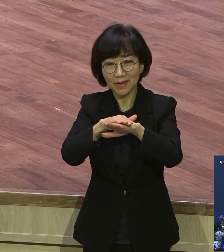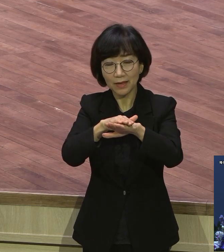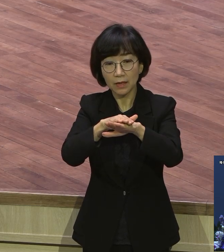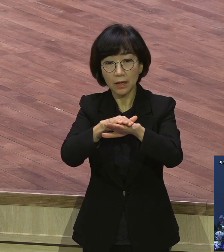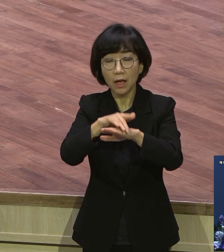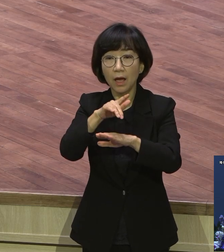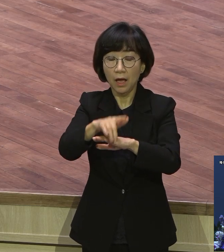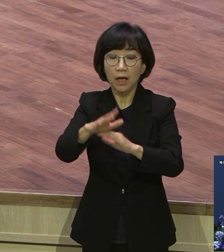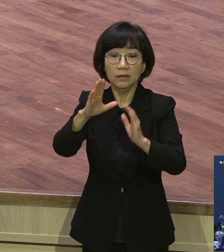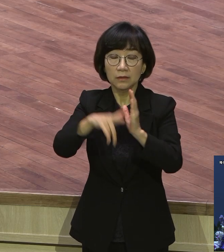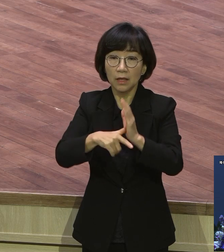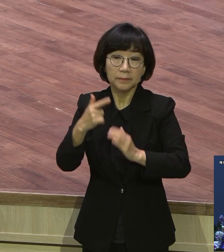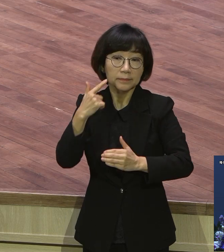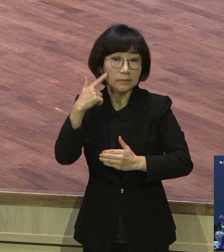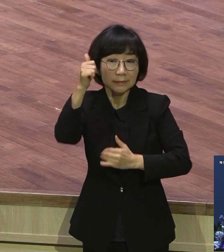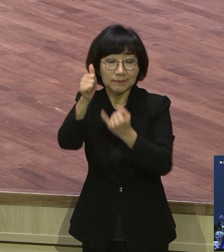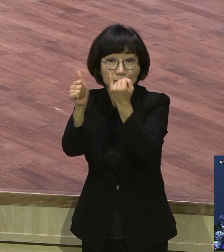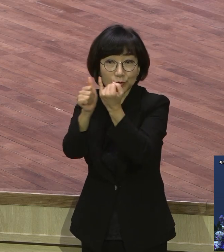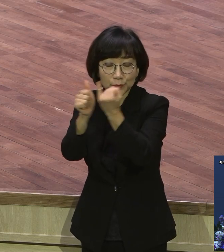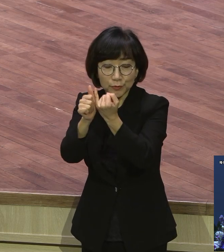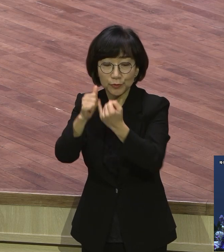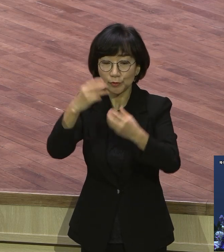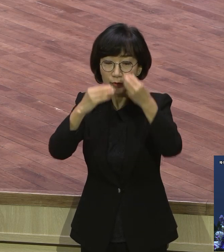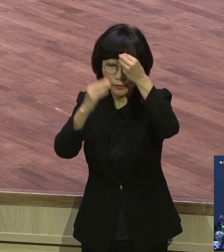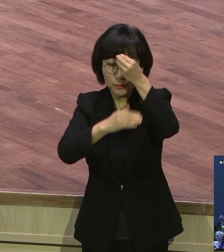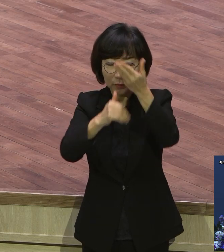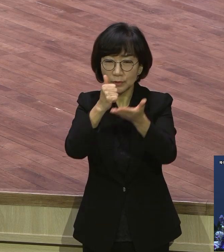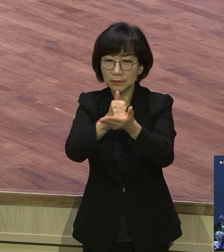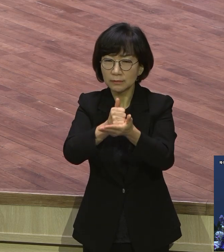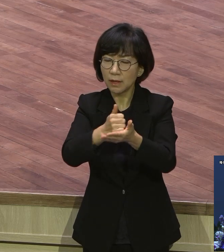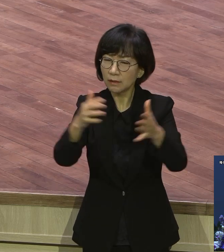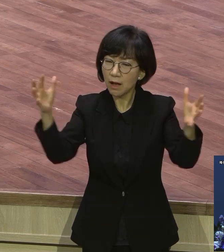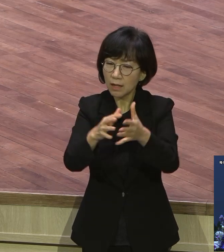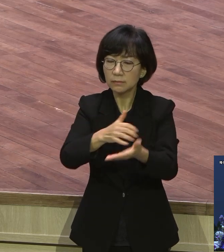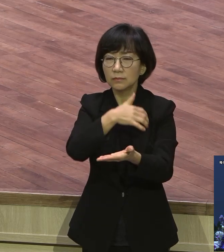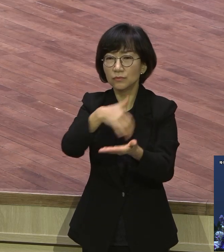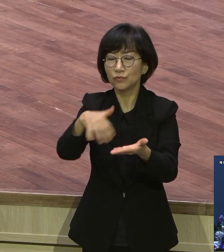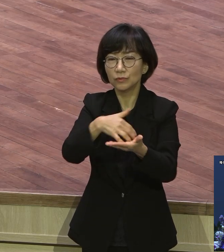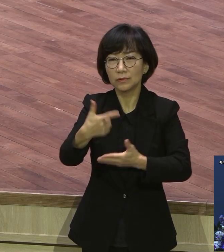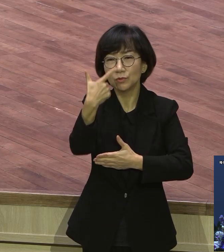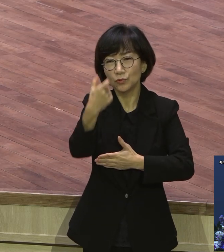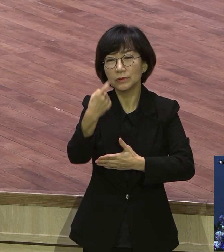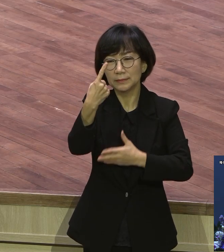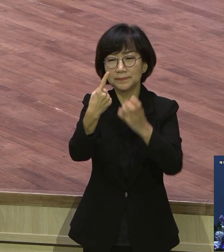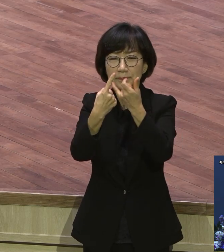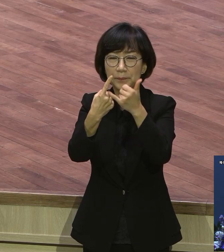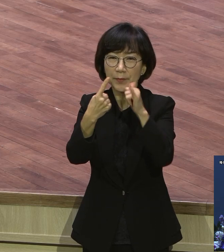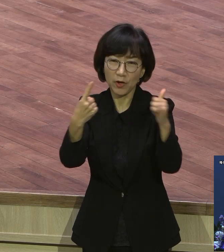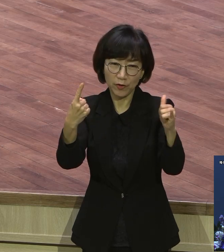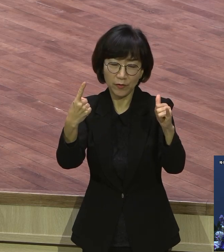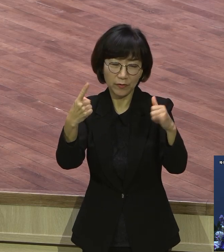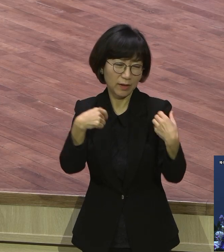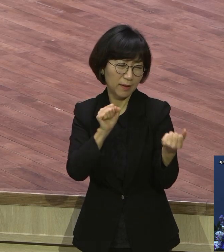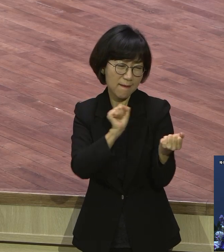목사님 부부를 포함해서 61명의 성도들이 다 집단